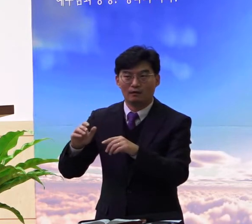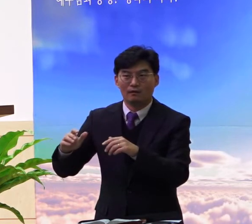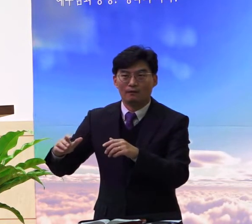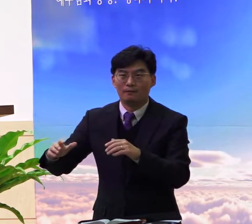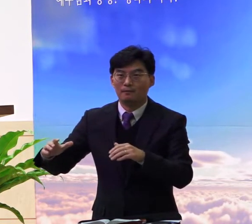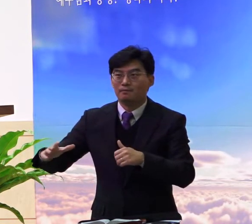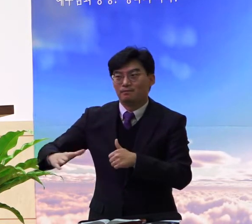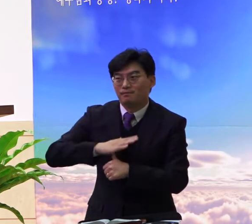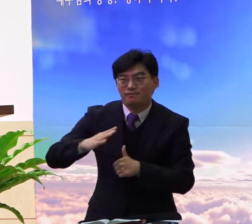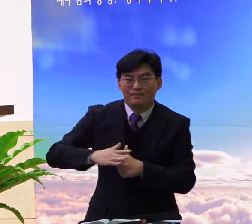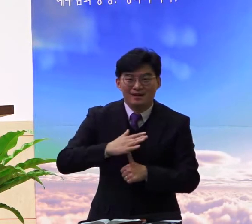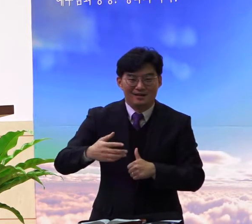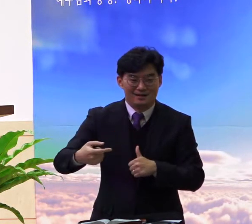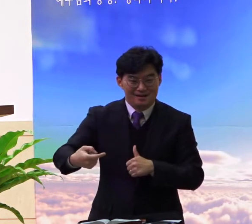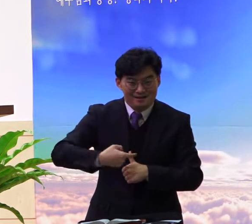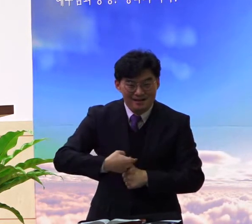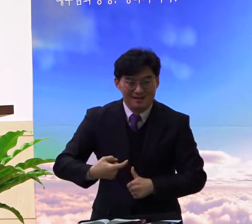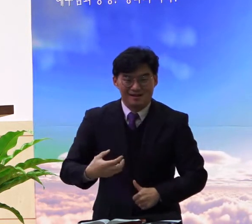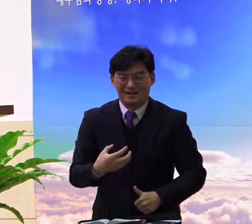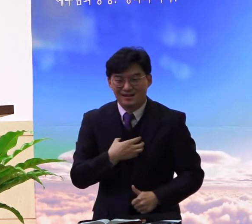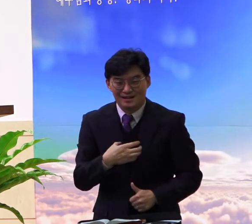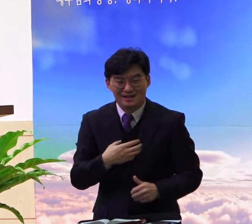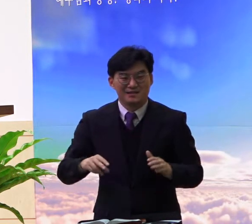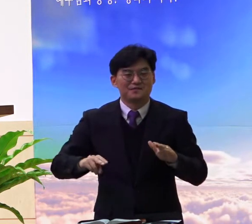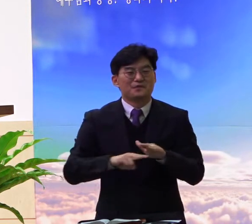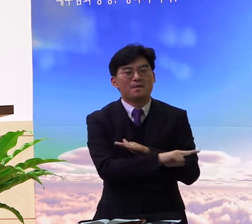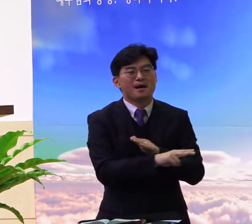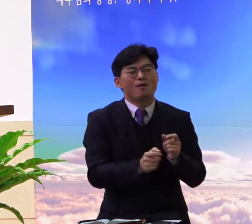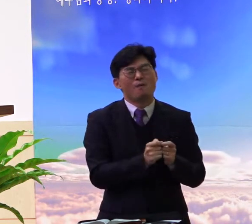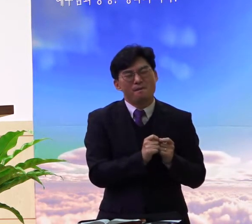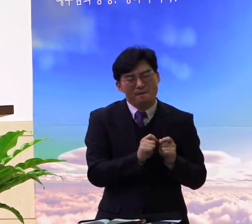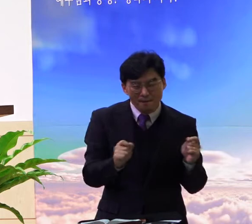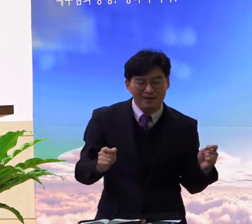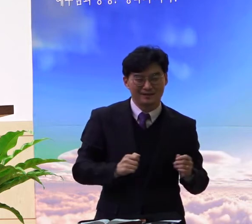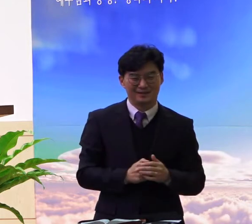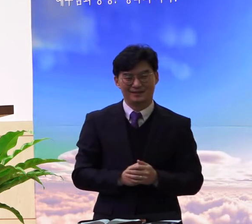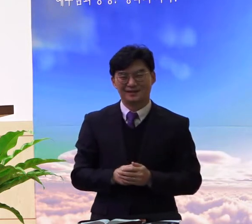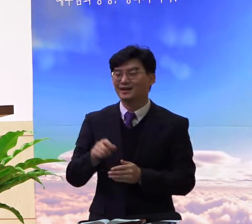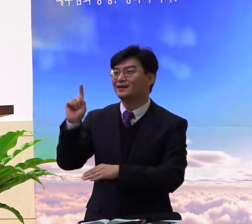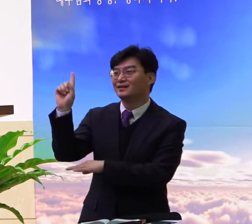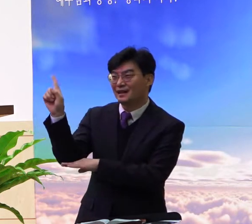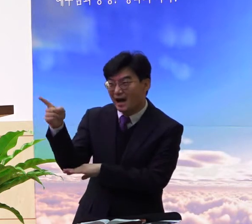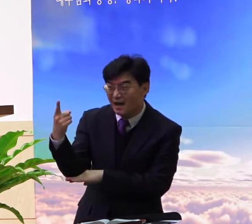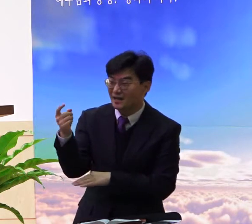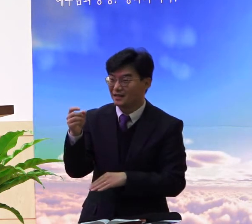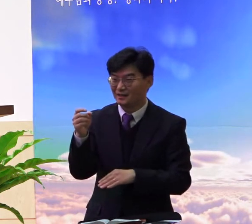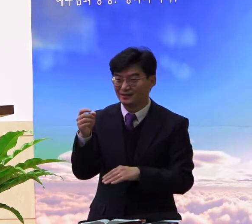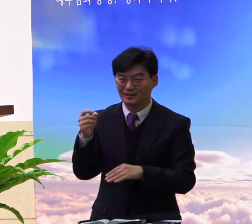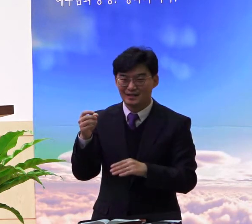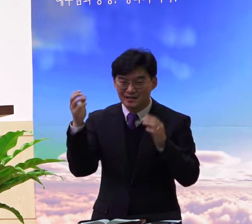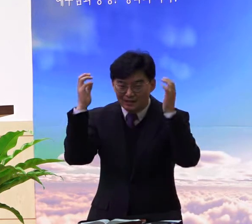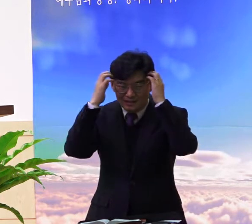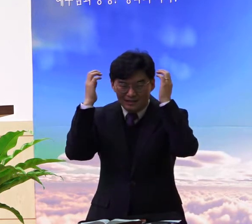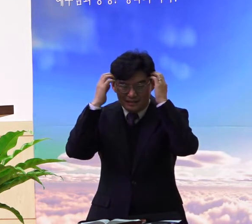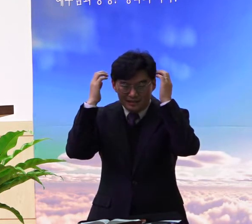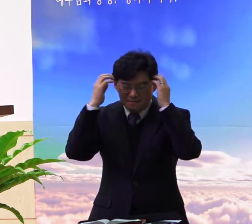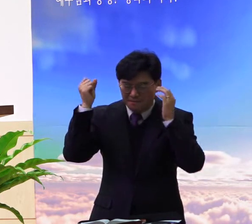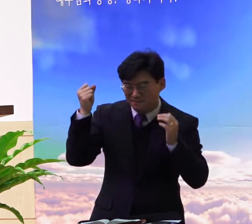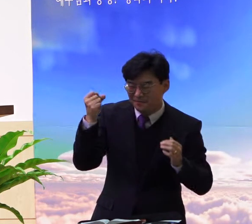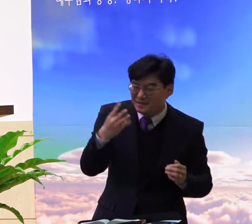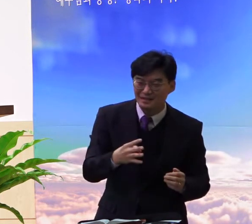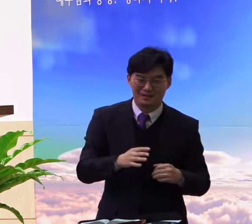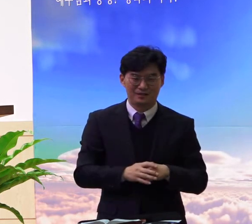도피 생활을 했던 사람도 아마 없었을 것입니다. 이때 다윗은 그렇게 힘들 때에 많은 시편을